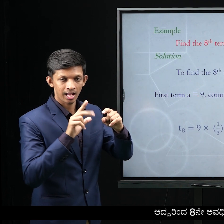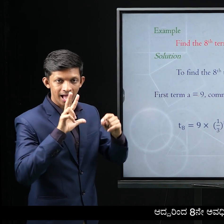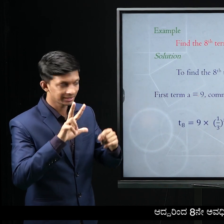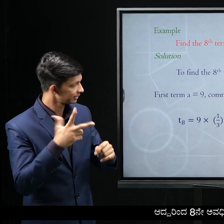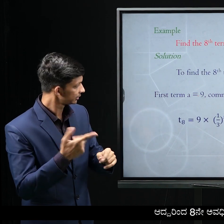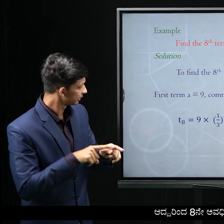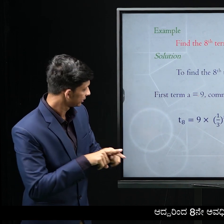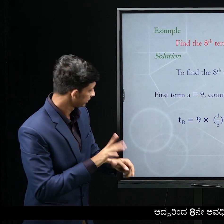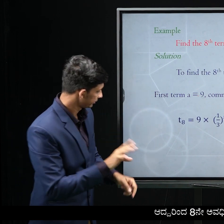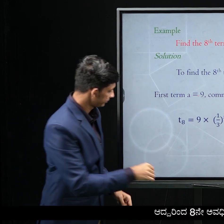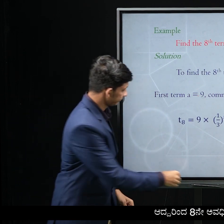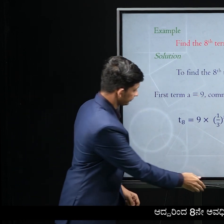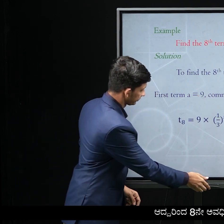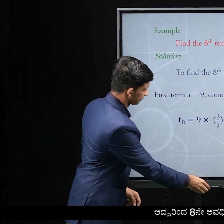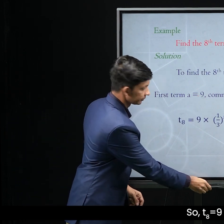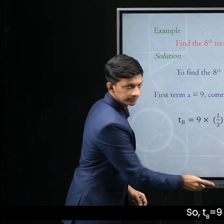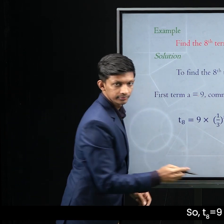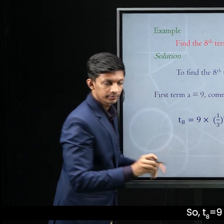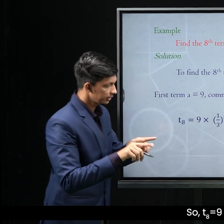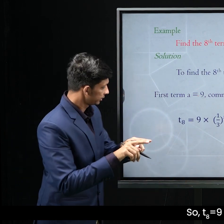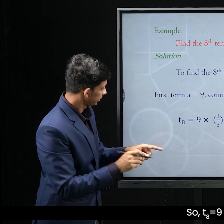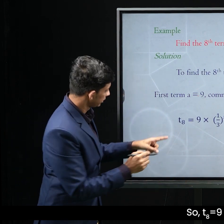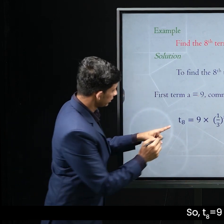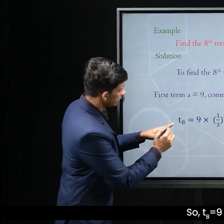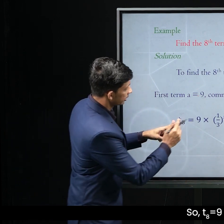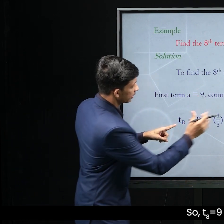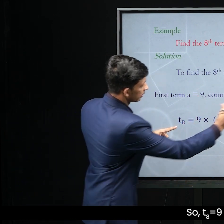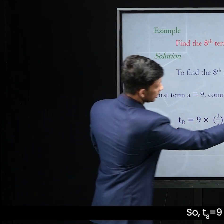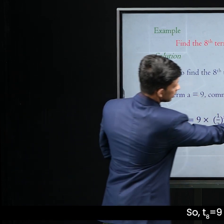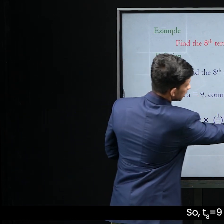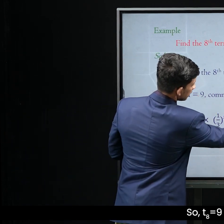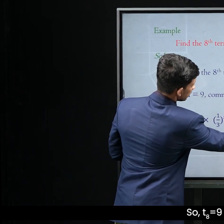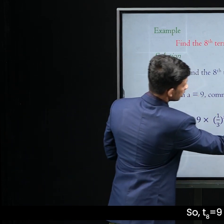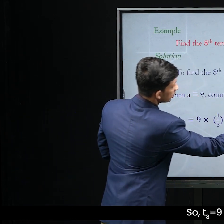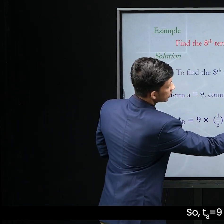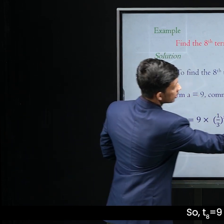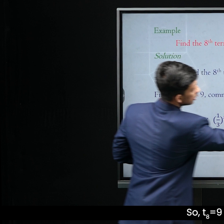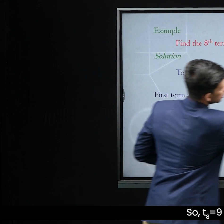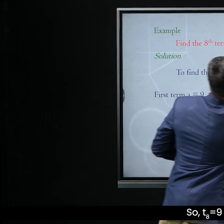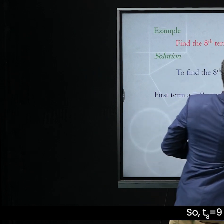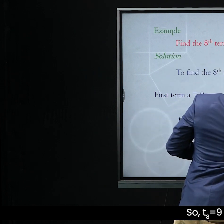ಆದ್ದರಿಂದ Tn2 ಈಕ್ವಲ್ ಟು 9 ಇಂಟು 1/3 ಪವರ್ 8 ಮೈನಸ್ 1.